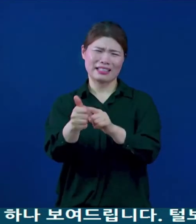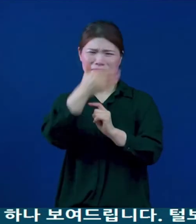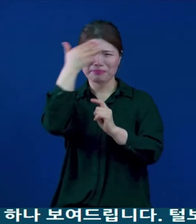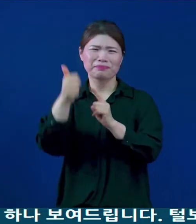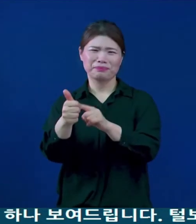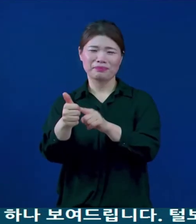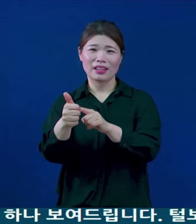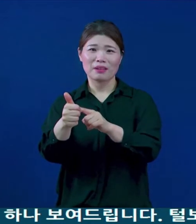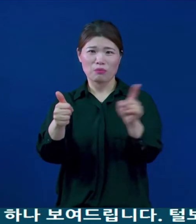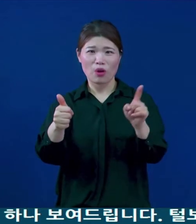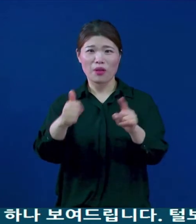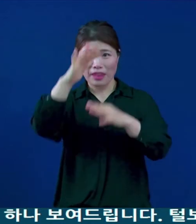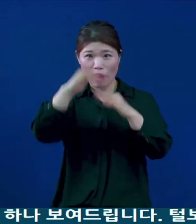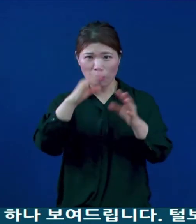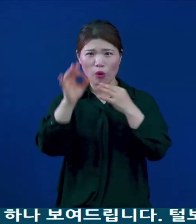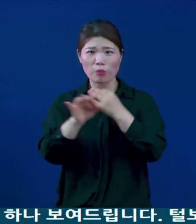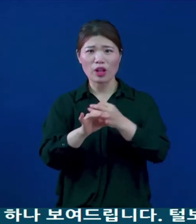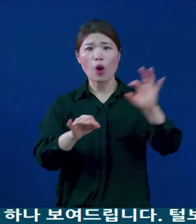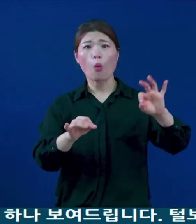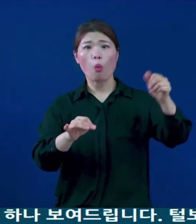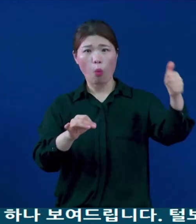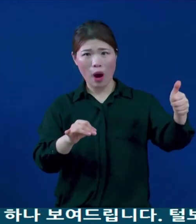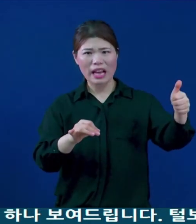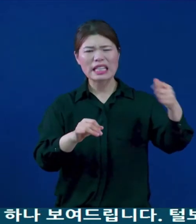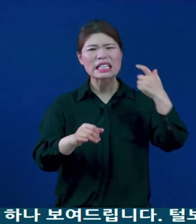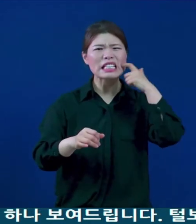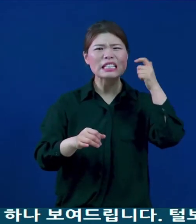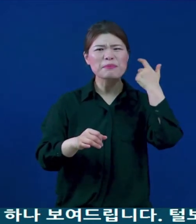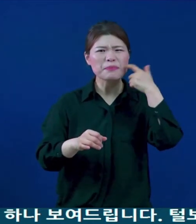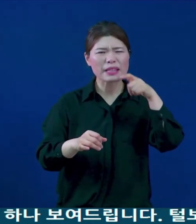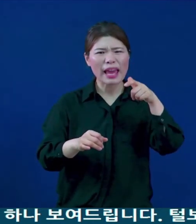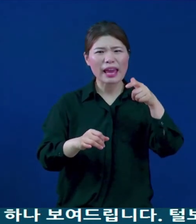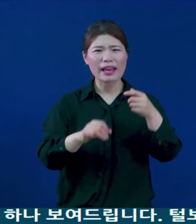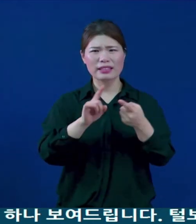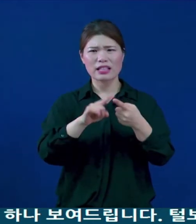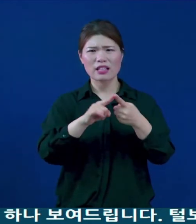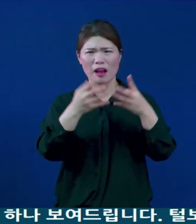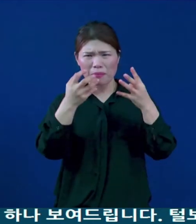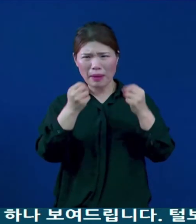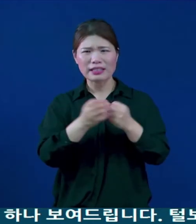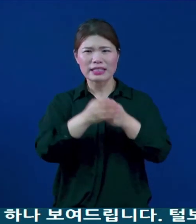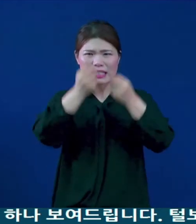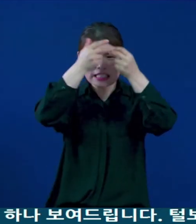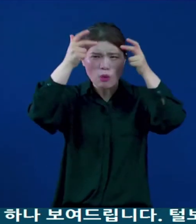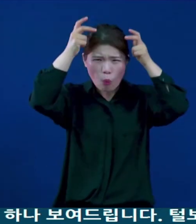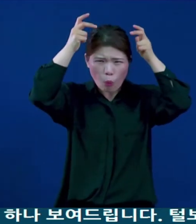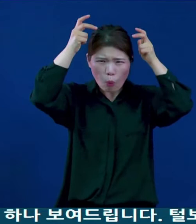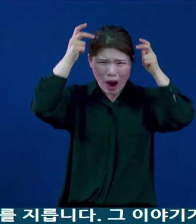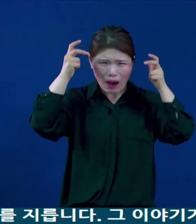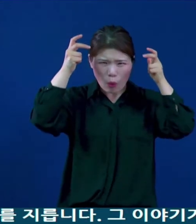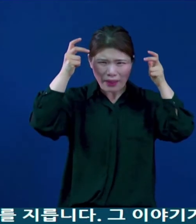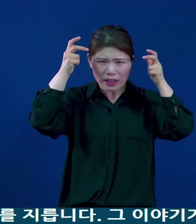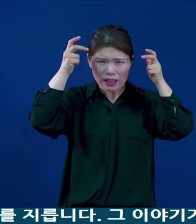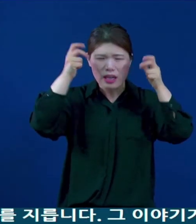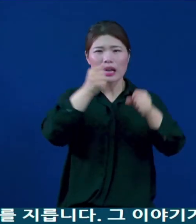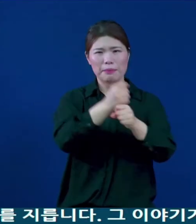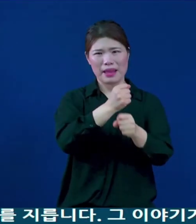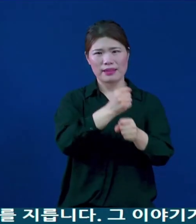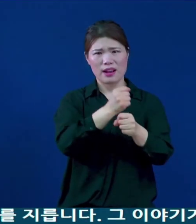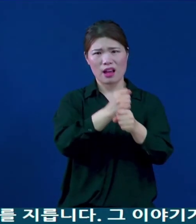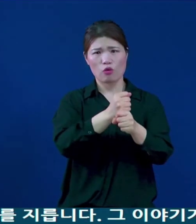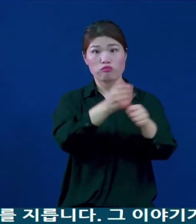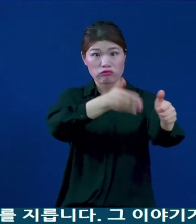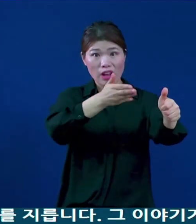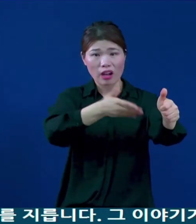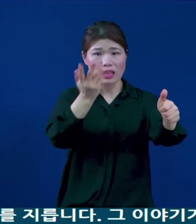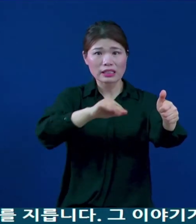왕이 금을 많이 들여서 금세공자에게 금왕관을 만들라고, 금관을 만들어 달라고 부탁을 했는데,